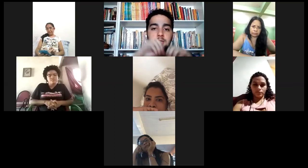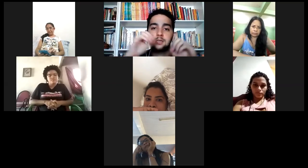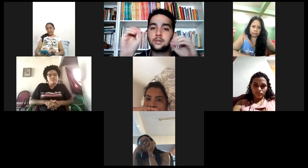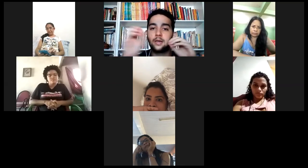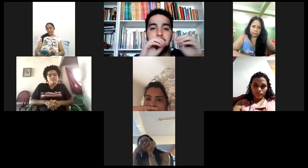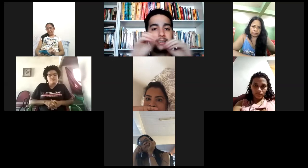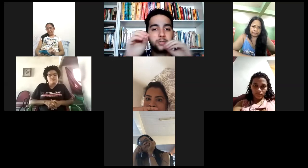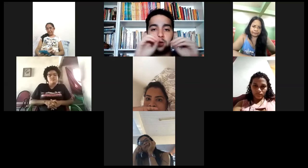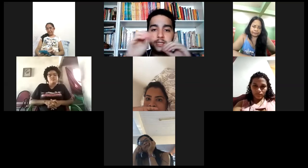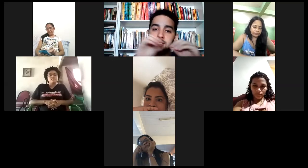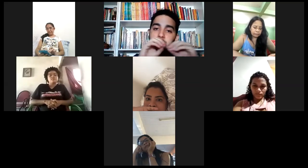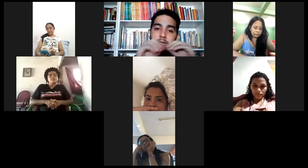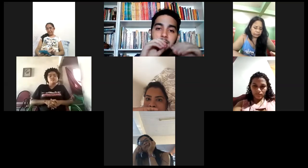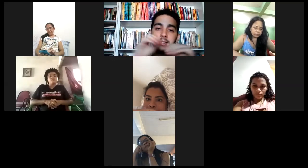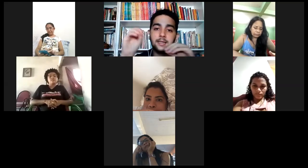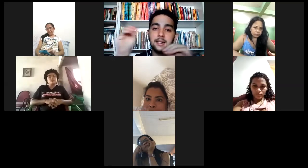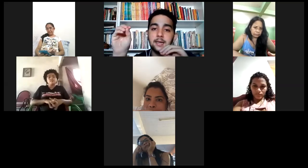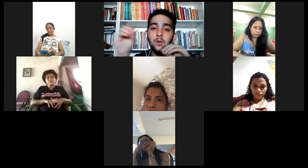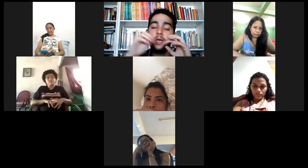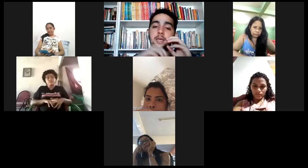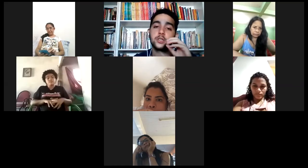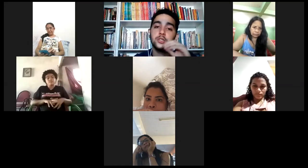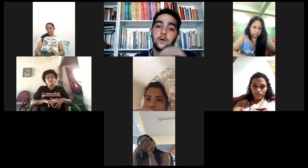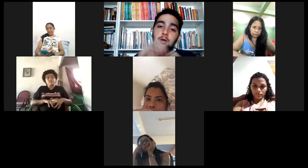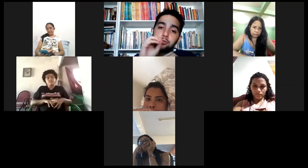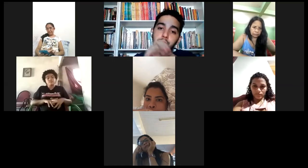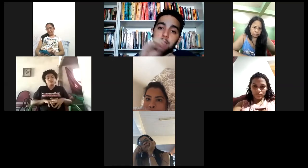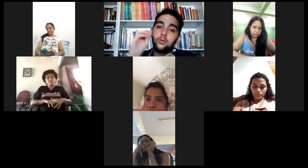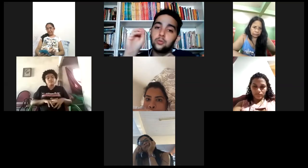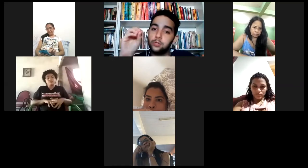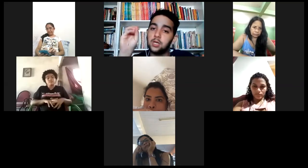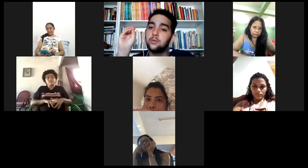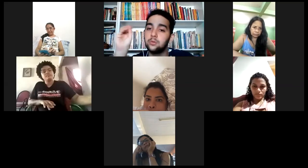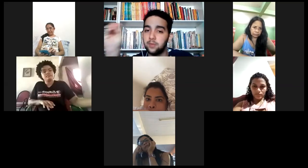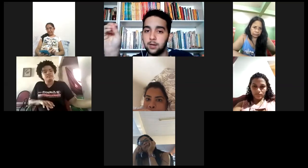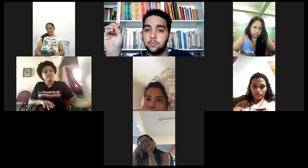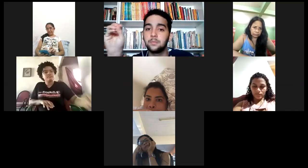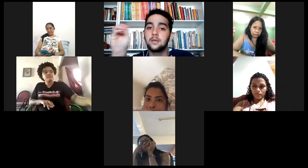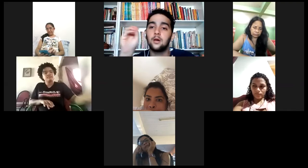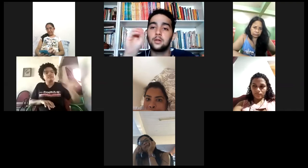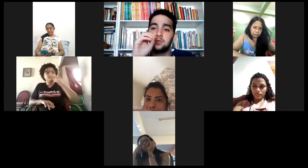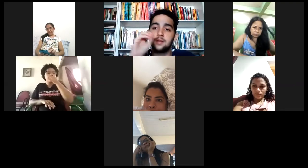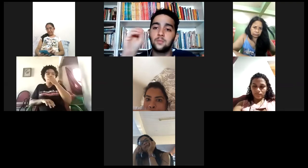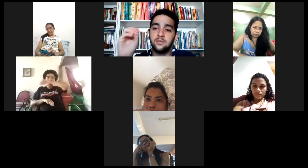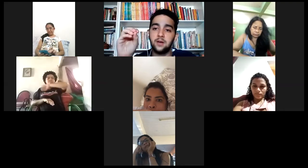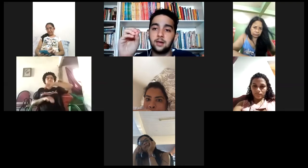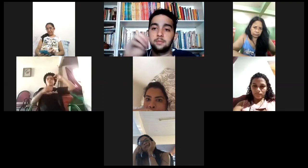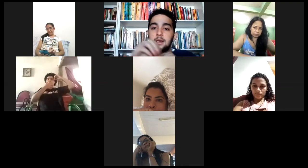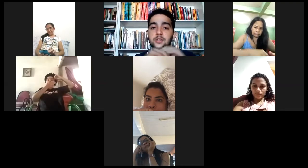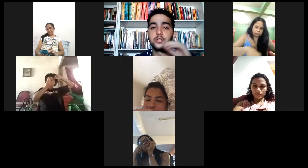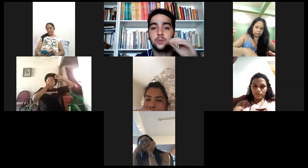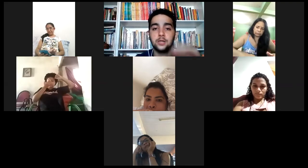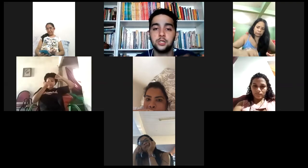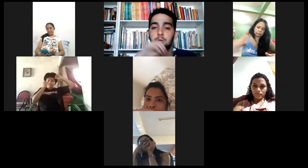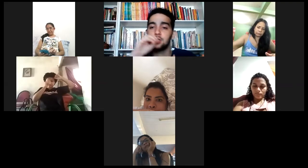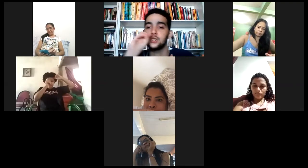todas essas coisinhas pequenas que ligam, e a gente foca no sujeito, no objeto e no verbo na hora de fazer uma fala. A